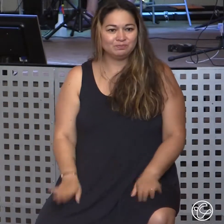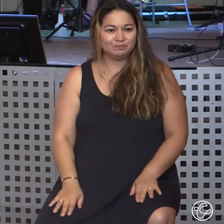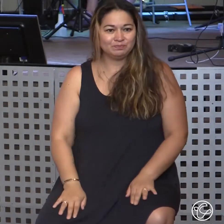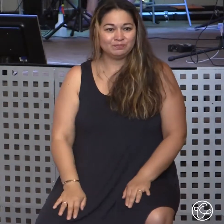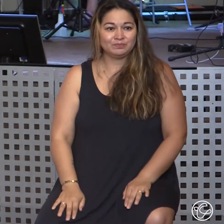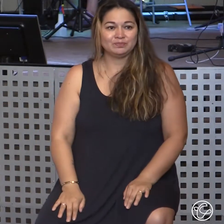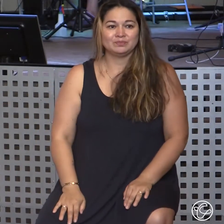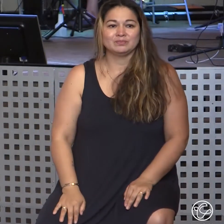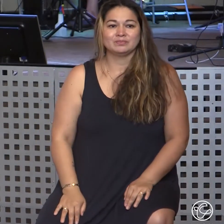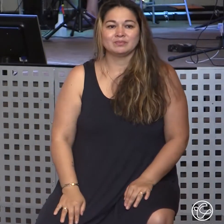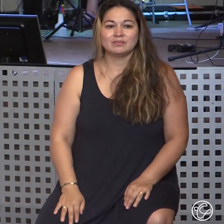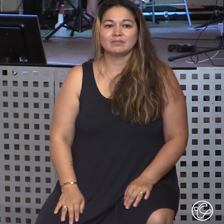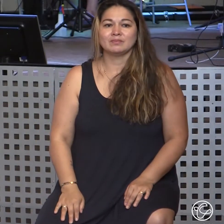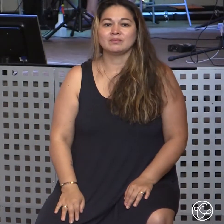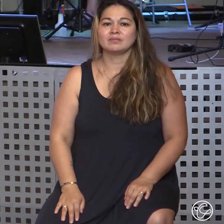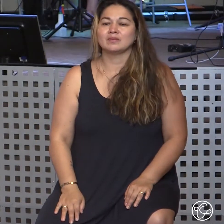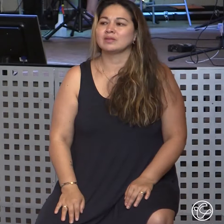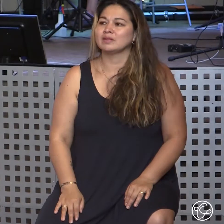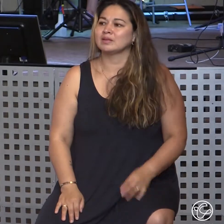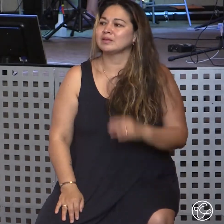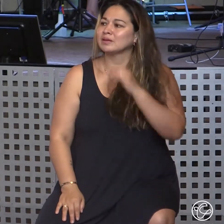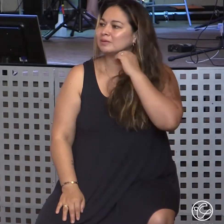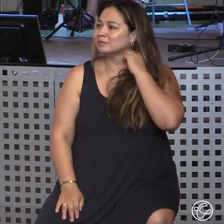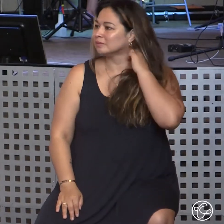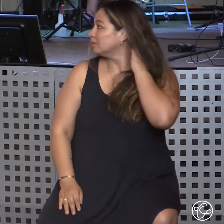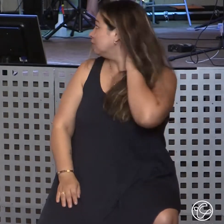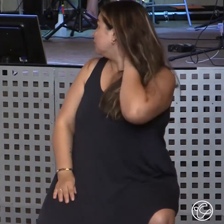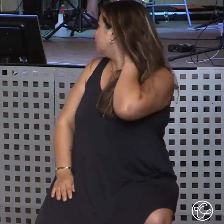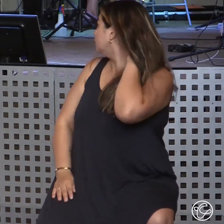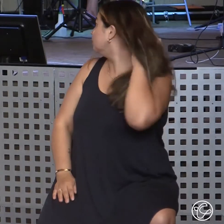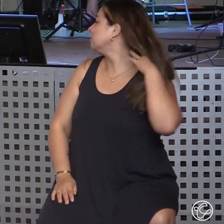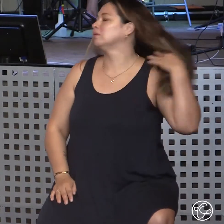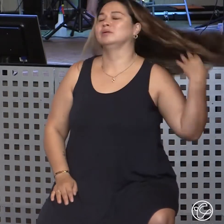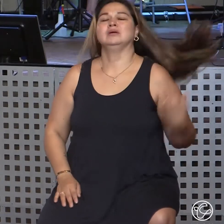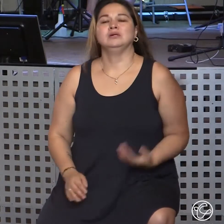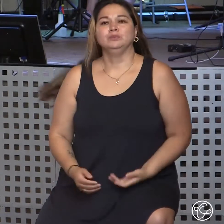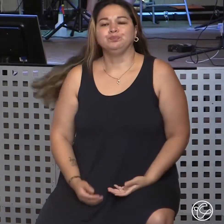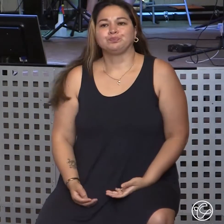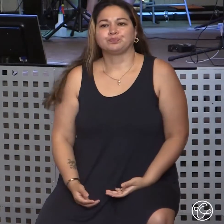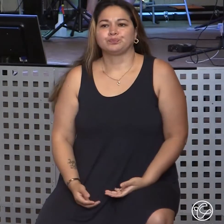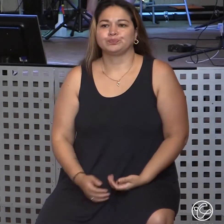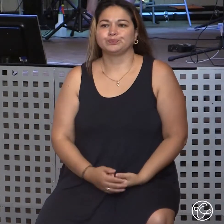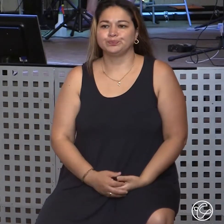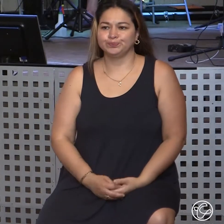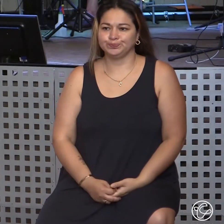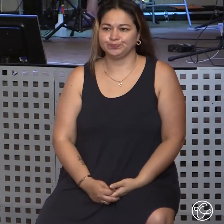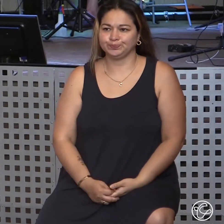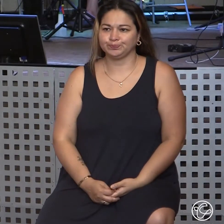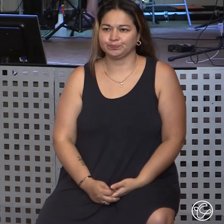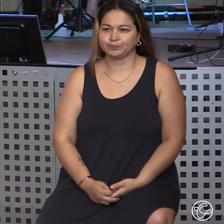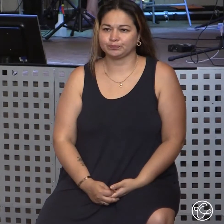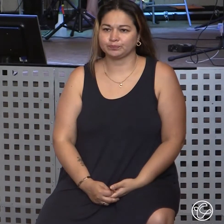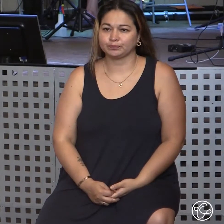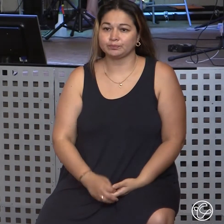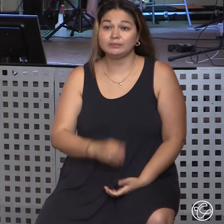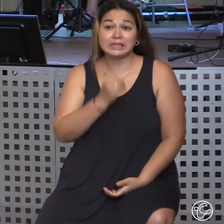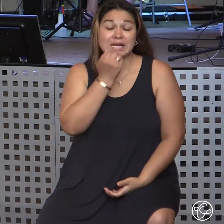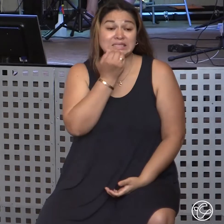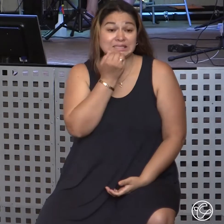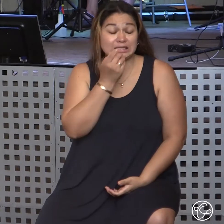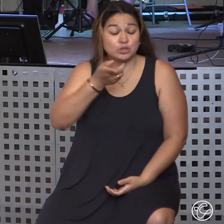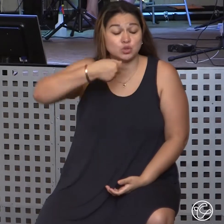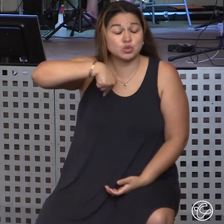10:41. El que a vosotros, ahora hablando de los apóstoles, recibe, a mí